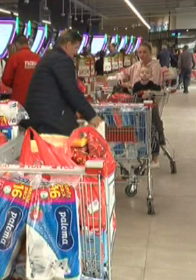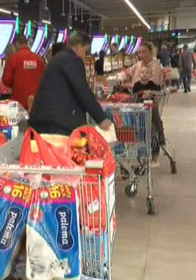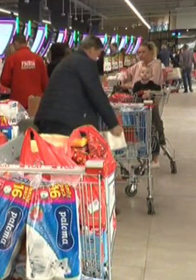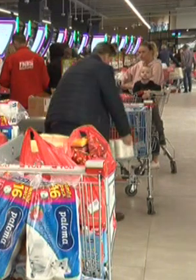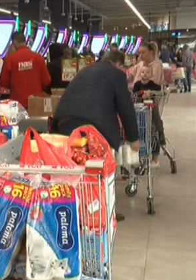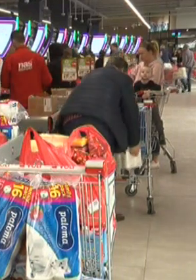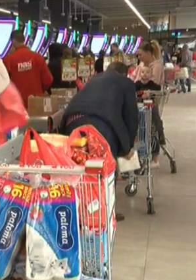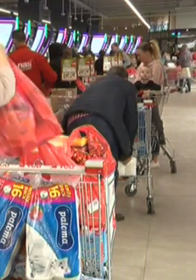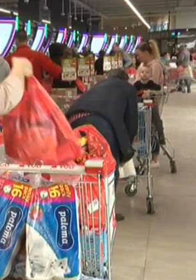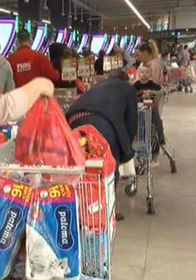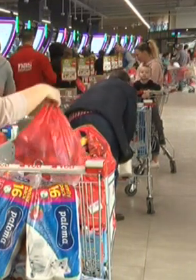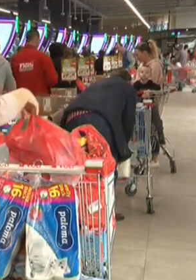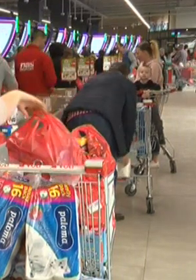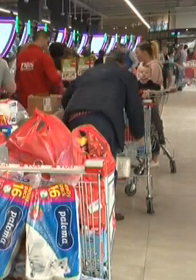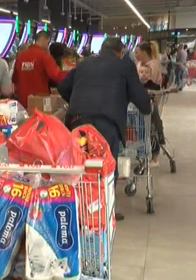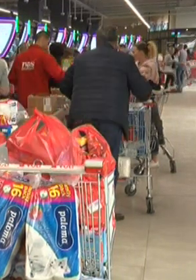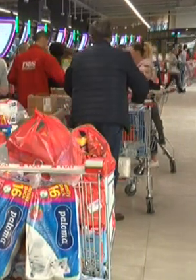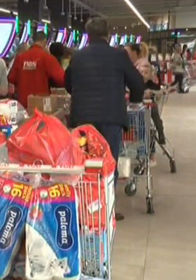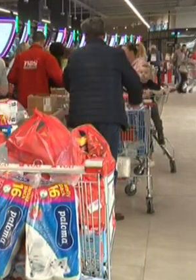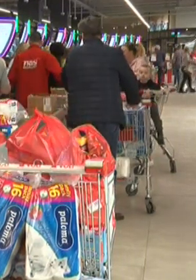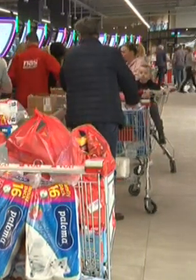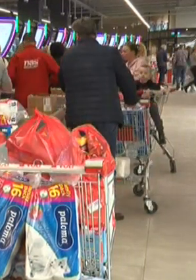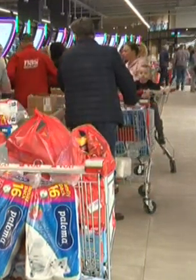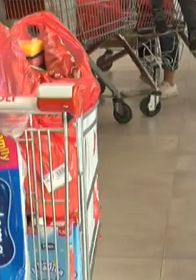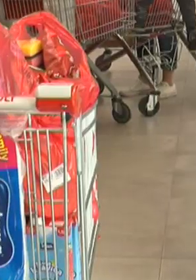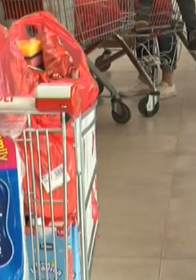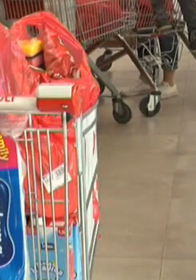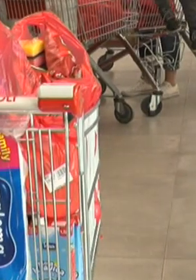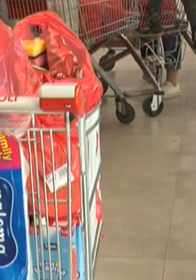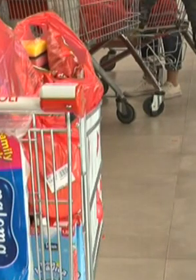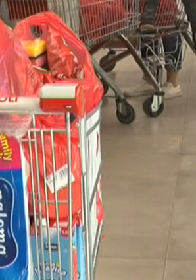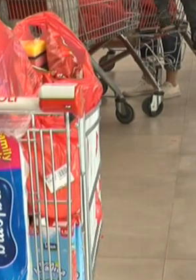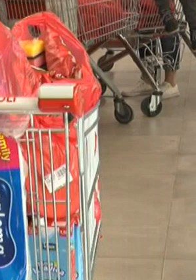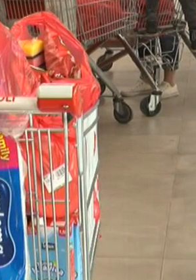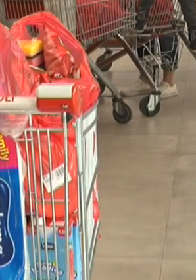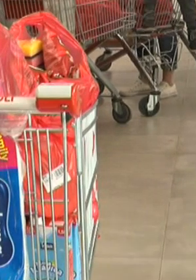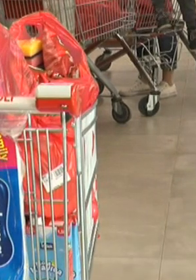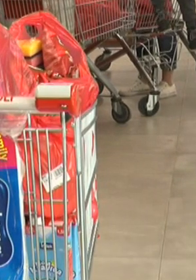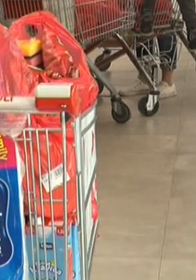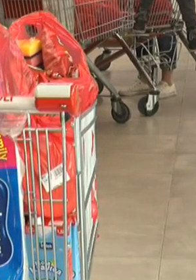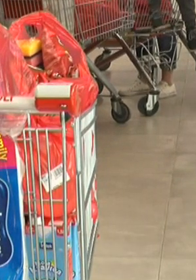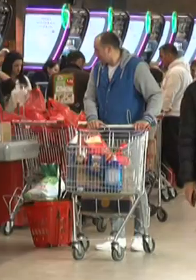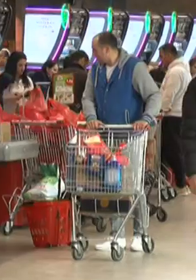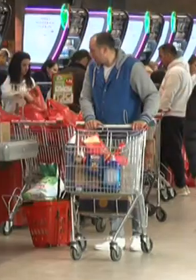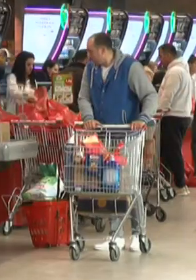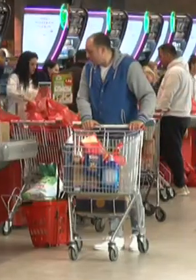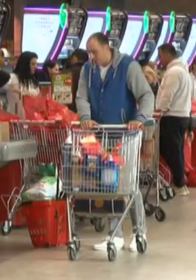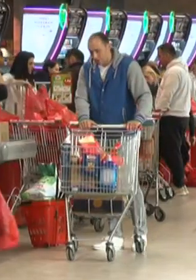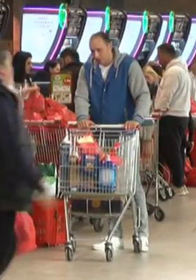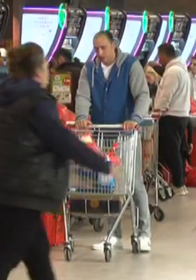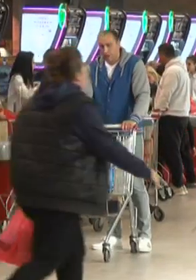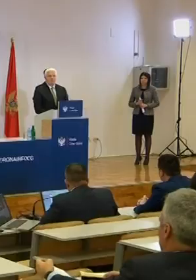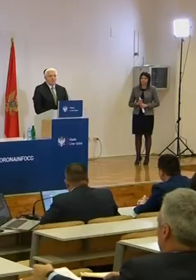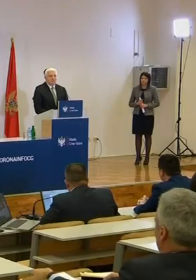dovoljno, iako su građani za 7 dana kupili 4-mjesečne zalihe. Na pitanje hoće li biti vanrednog stanja, premijer